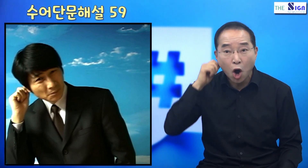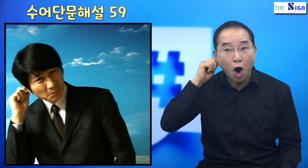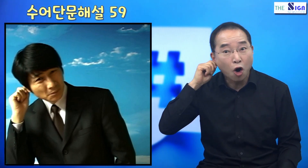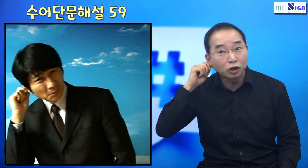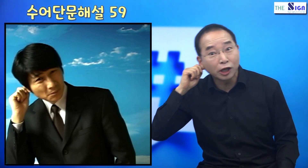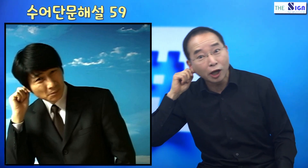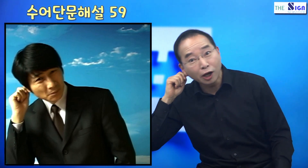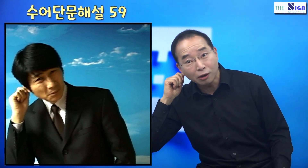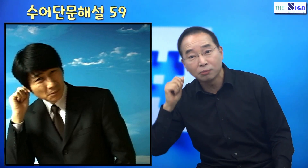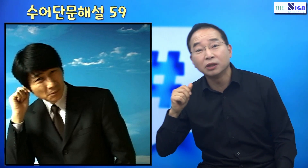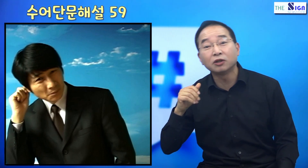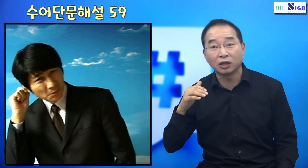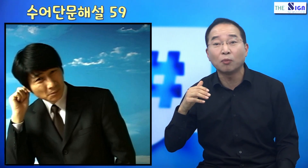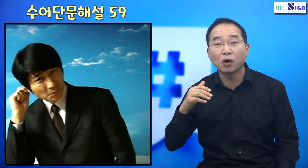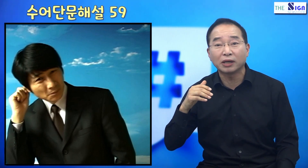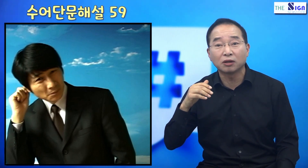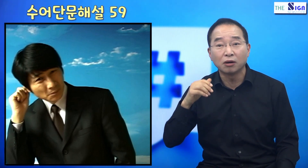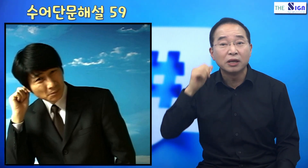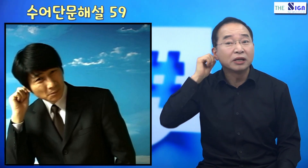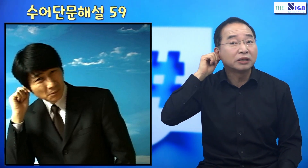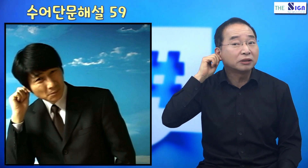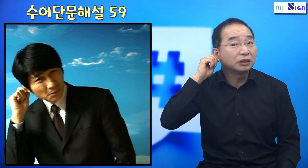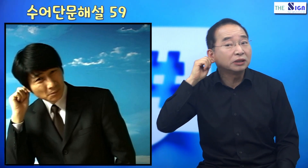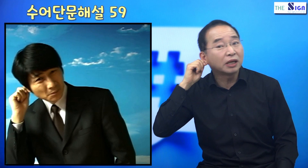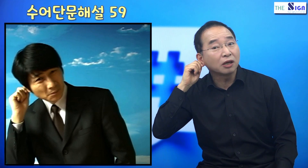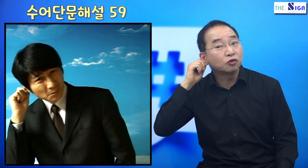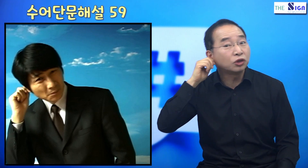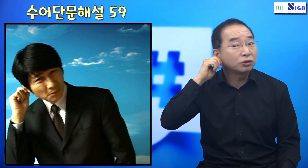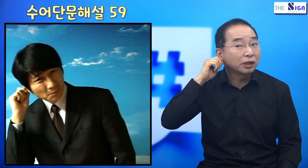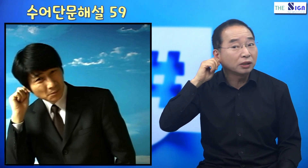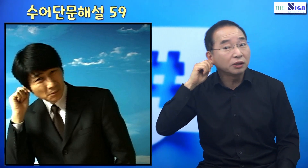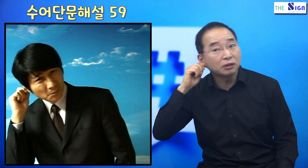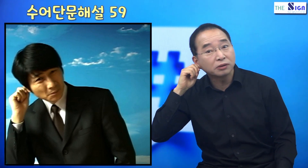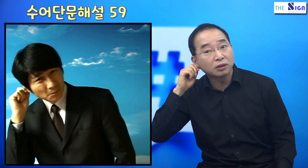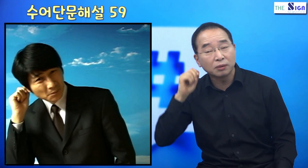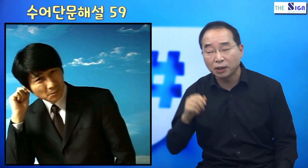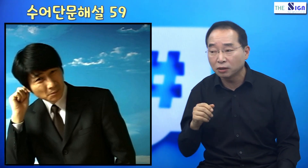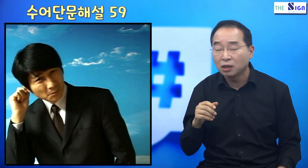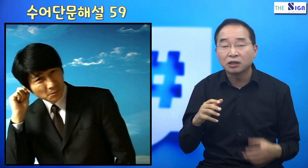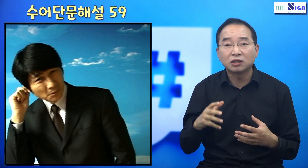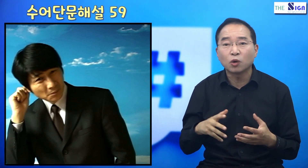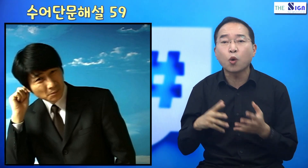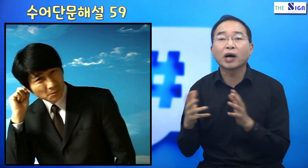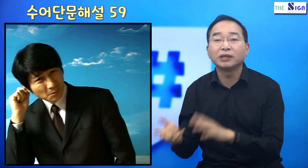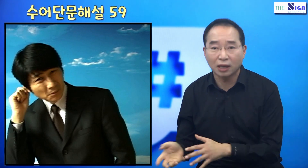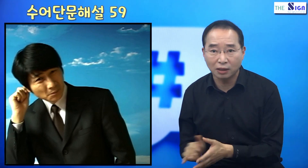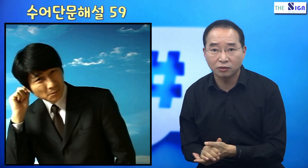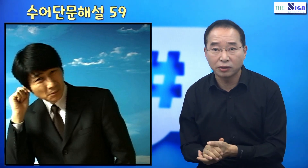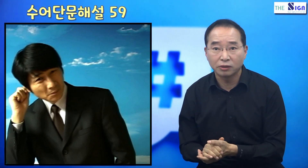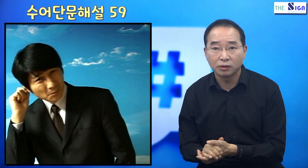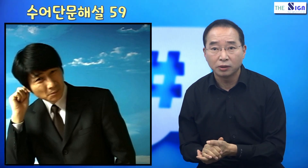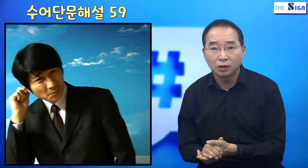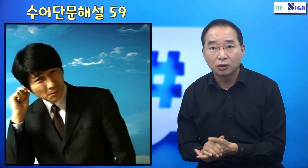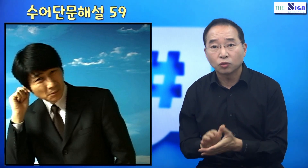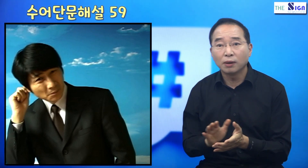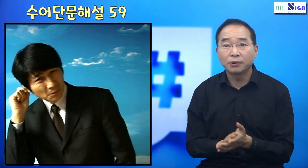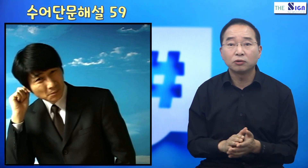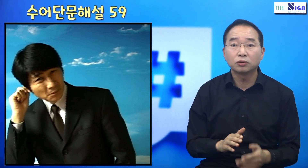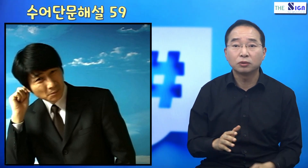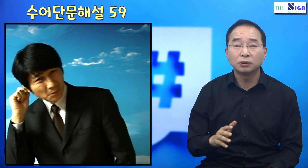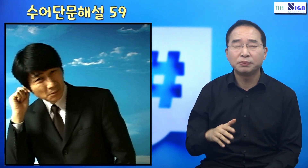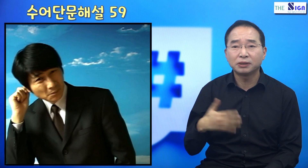좋대. 그래 뭐 이렇게 넘어가는 거. 그래서 이게 귀를 당기는 게 있어요. 그러면 그거 혹한다라는 거예요.